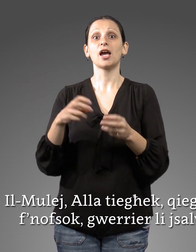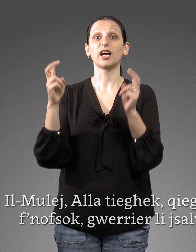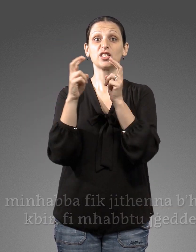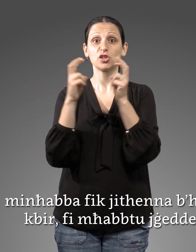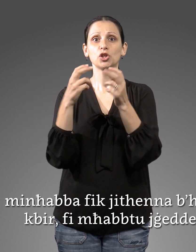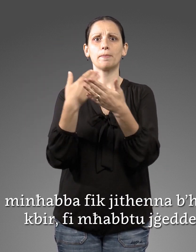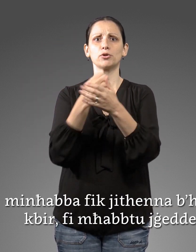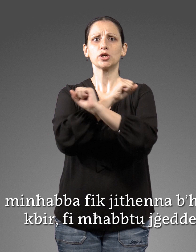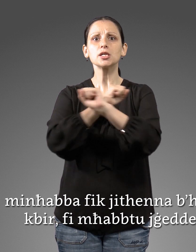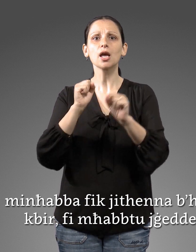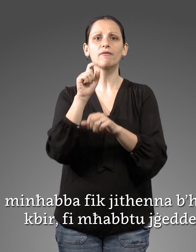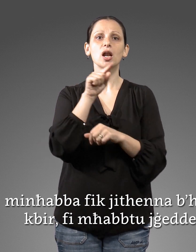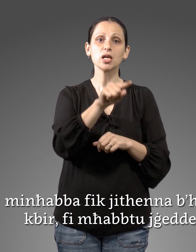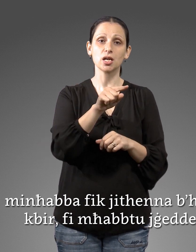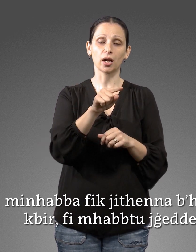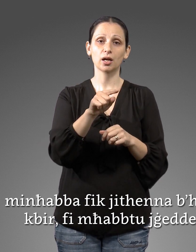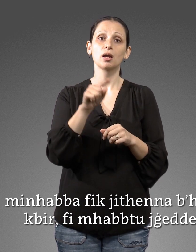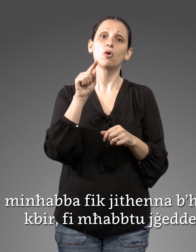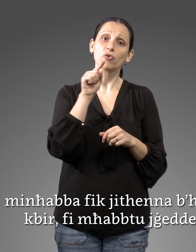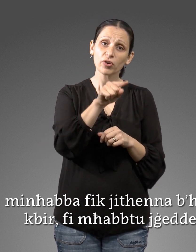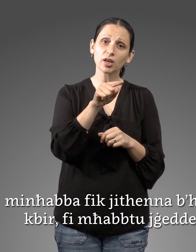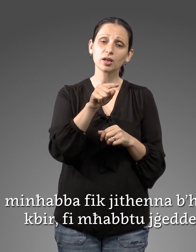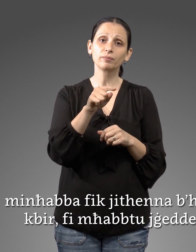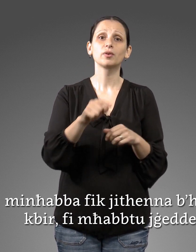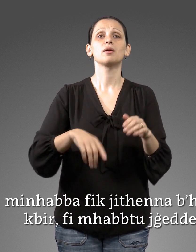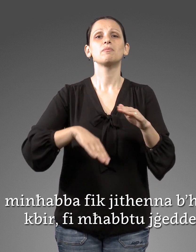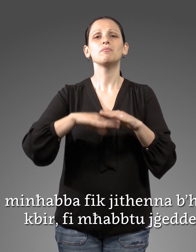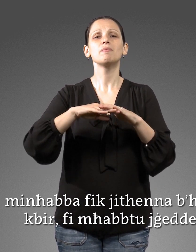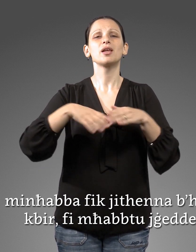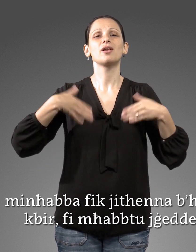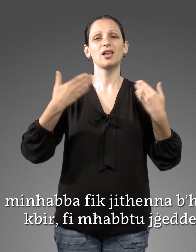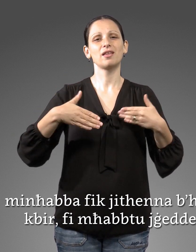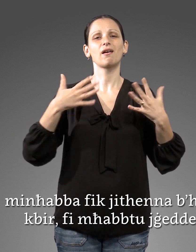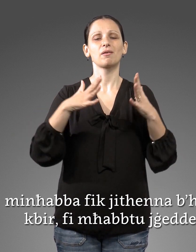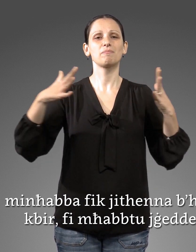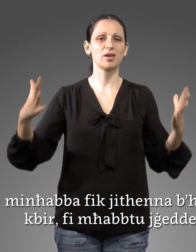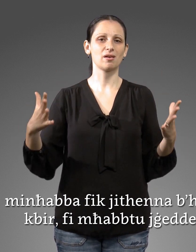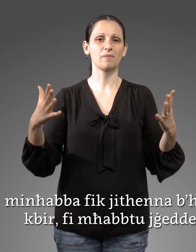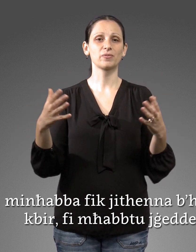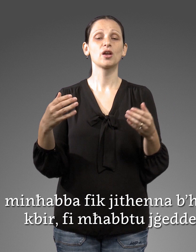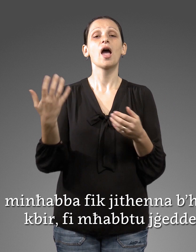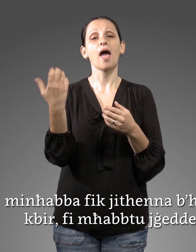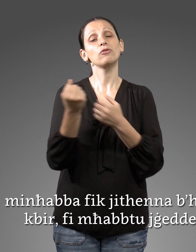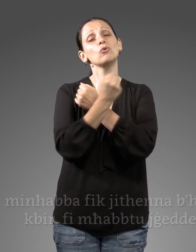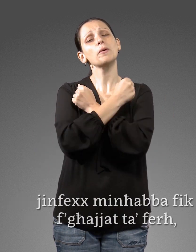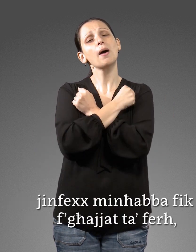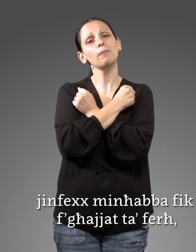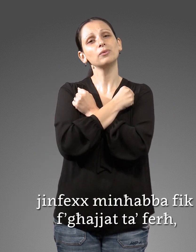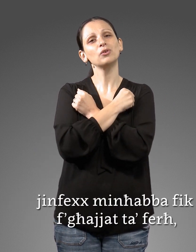Min-ħabba fik jitanna bena kbjir Fim-ħabtu jġaddek Jinn